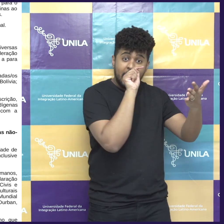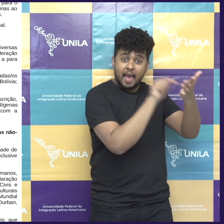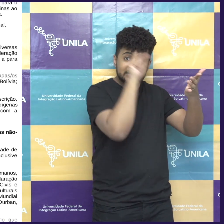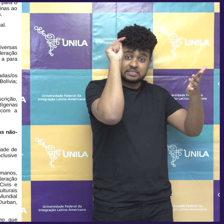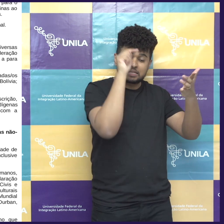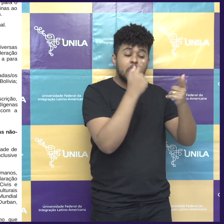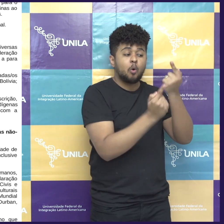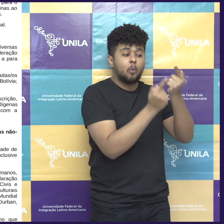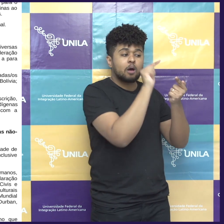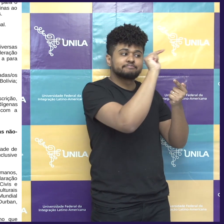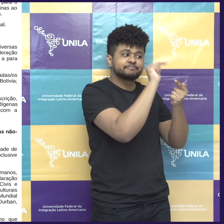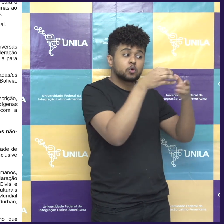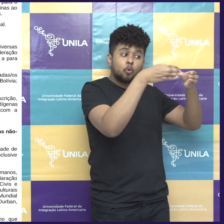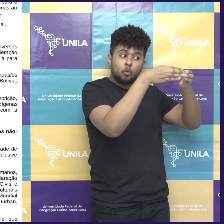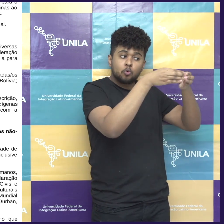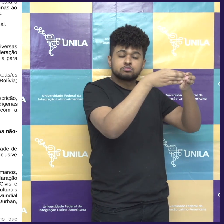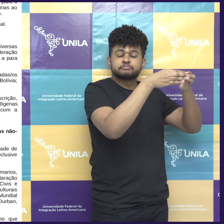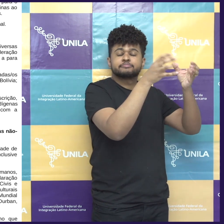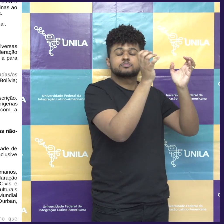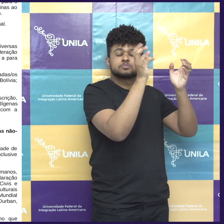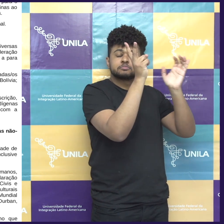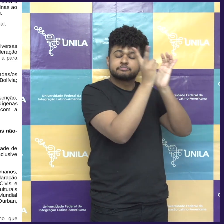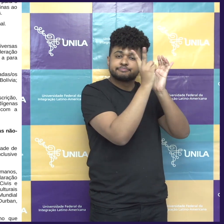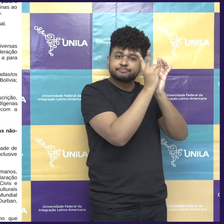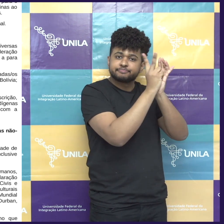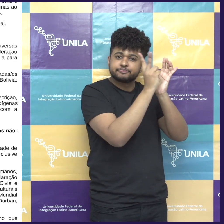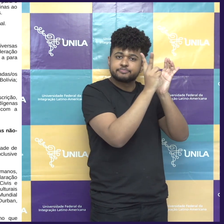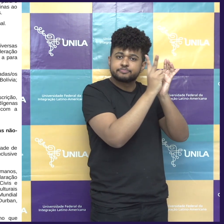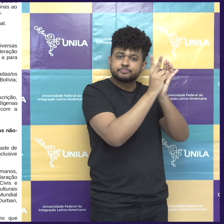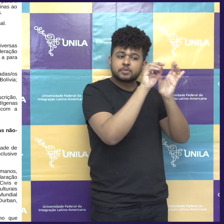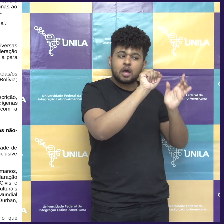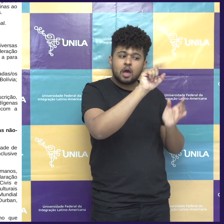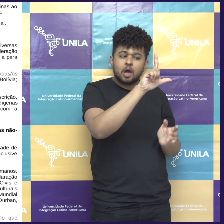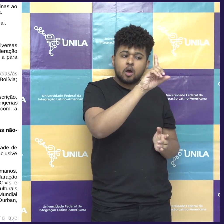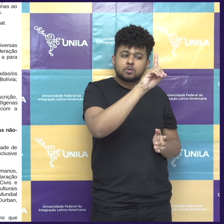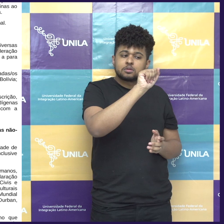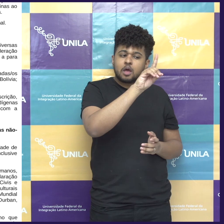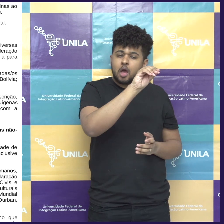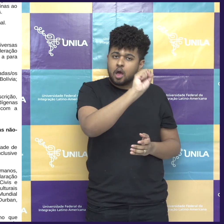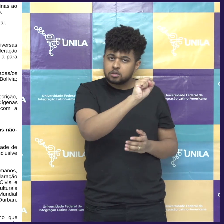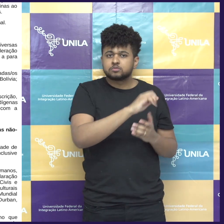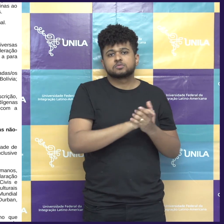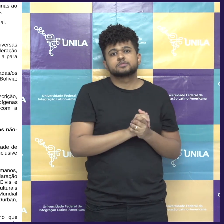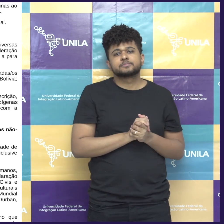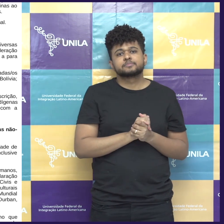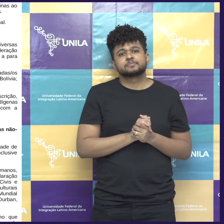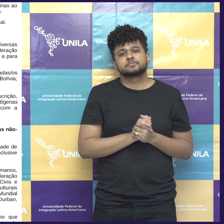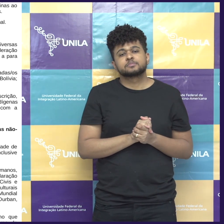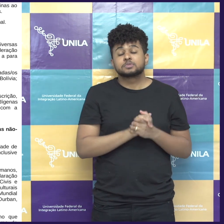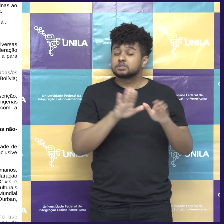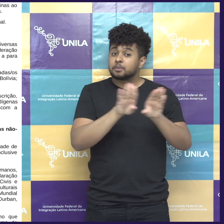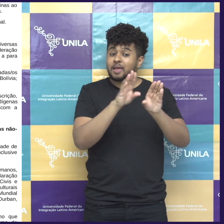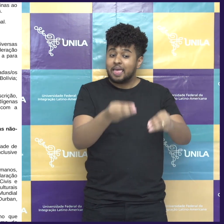a opção que deseja concorrer às vagas destinadas para indígenas aldeados